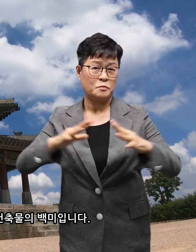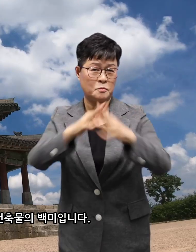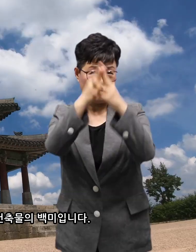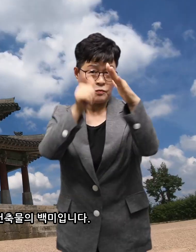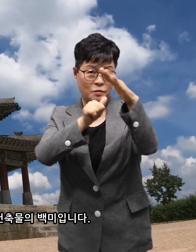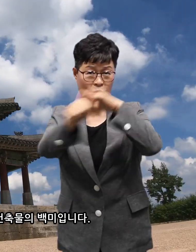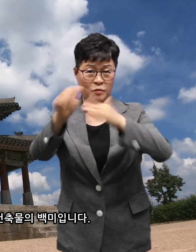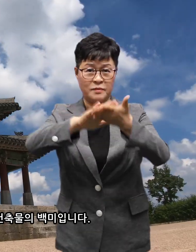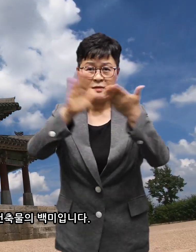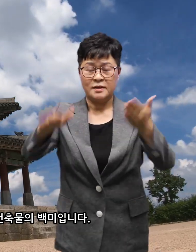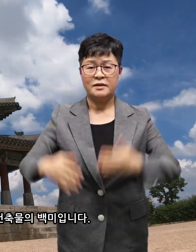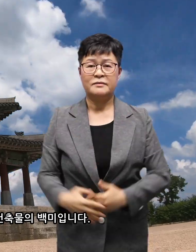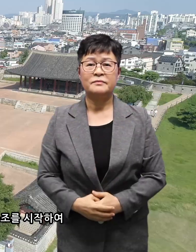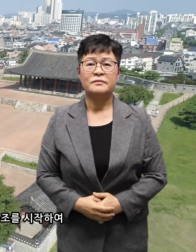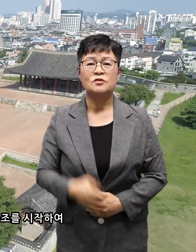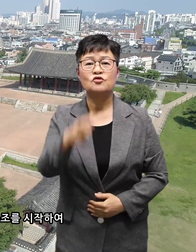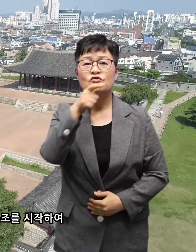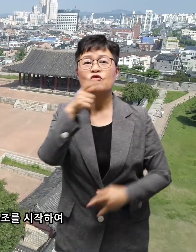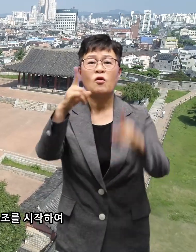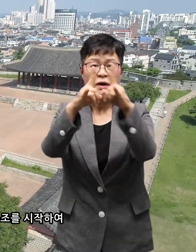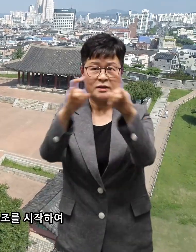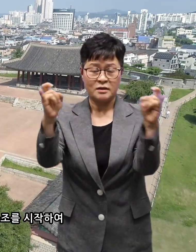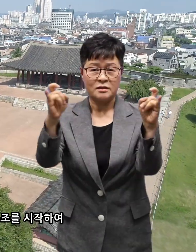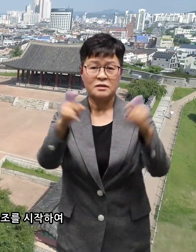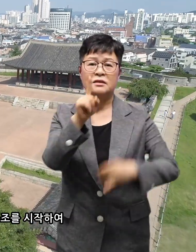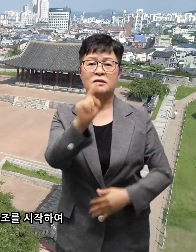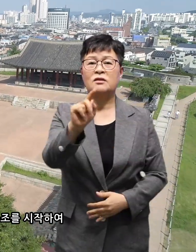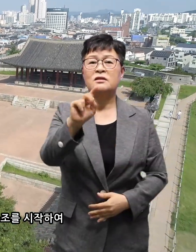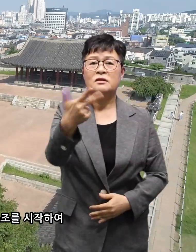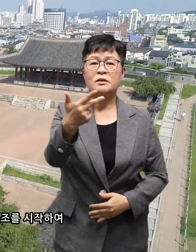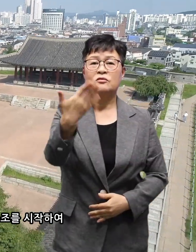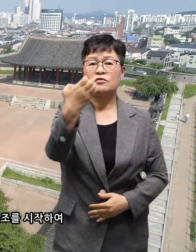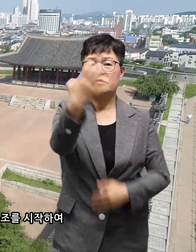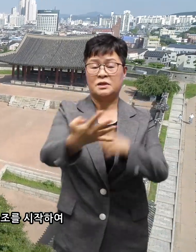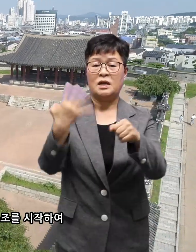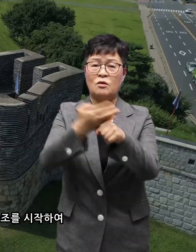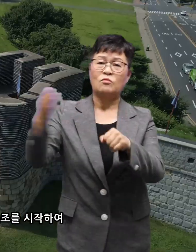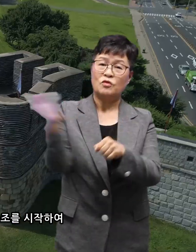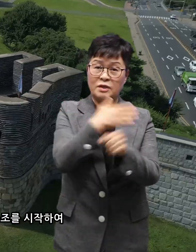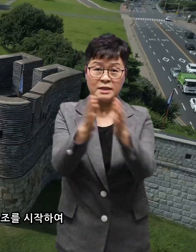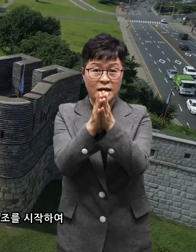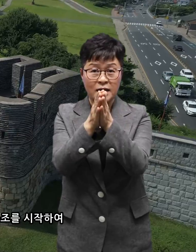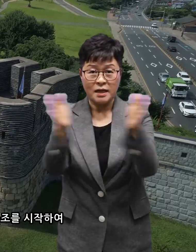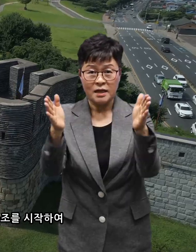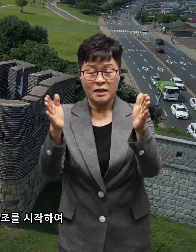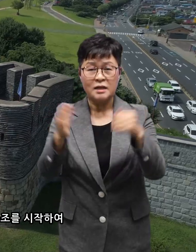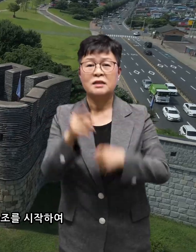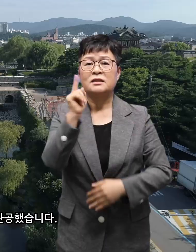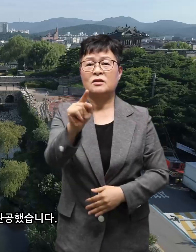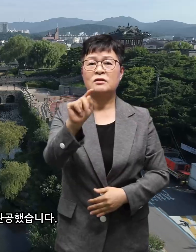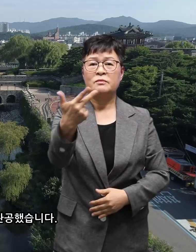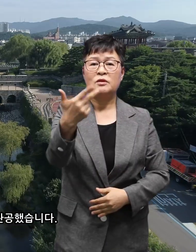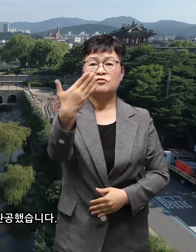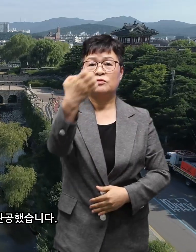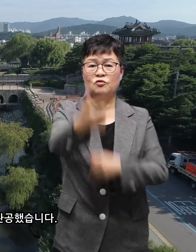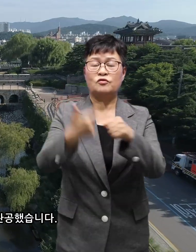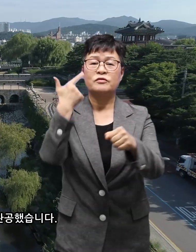성곽 건축물의 백미입니다. 수원화성은 1794년부터 축조를 시작하여